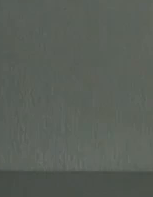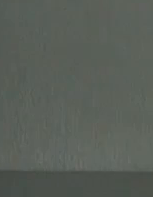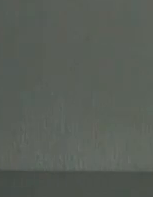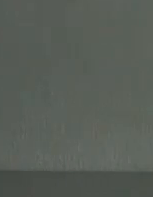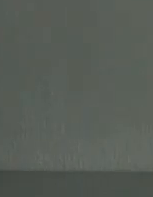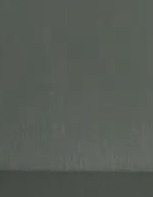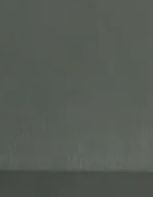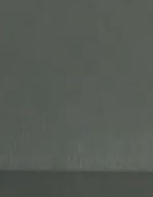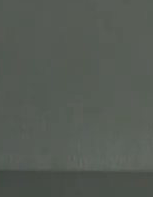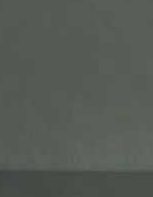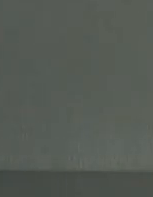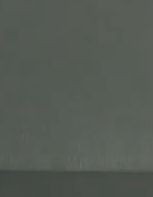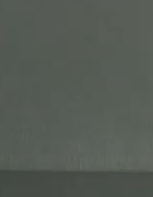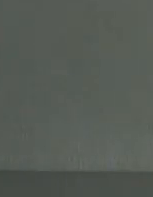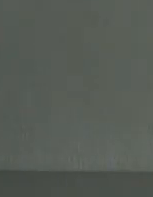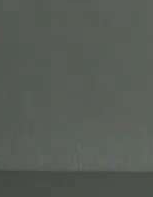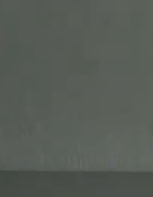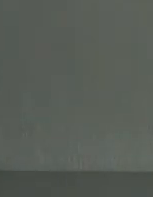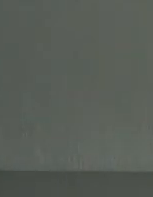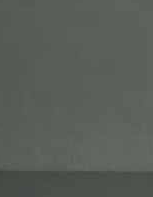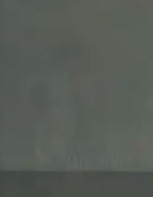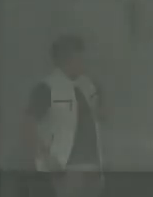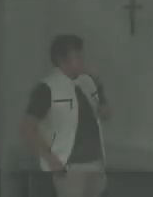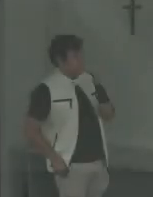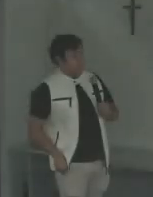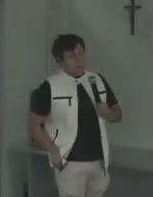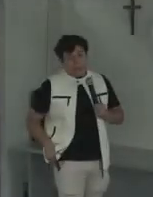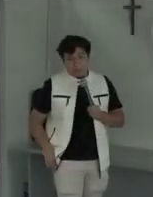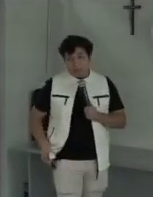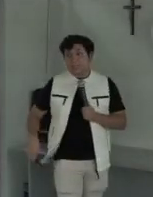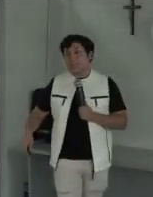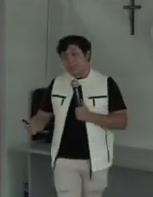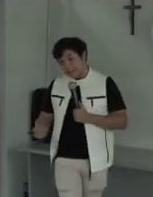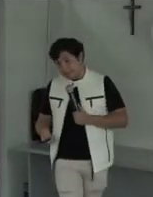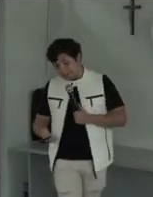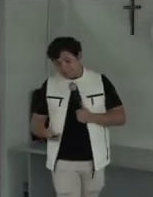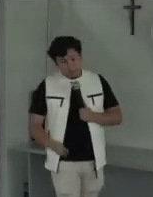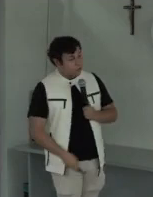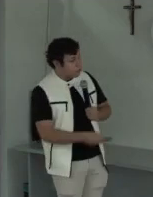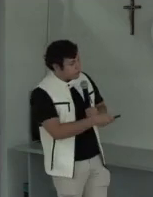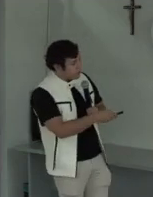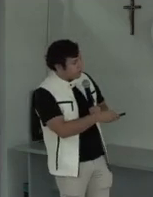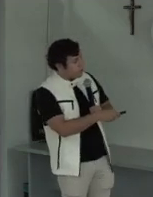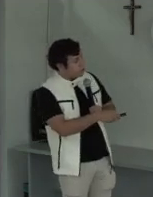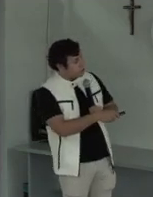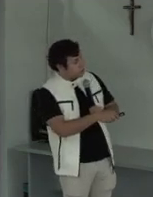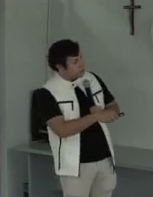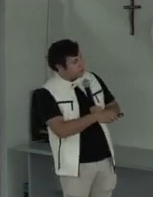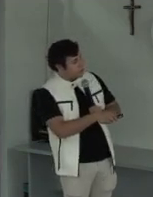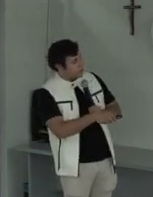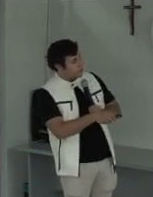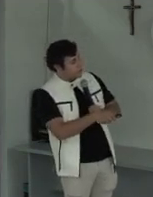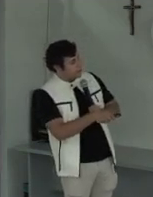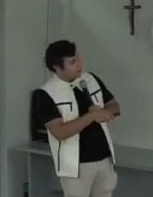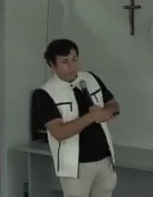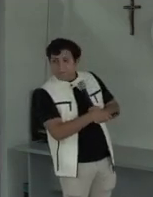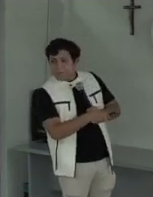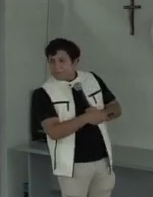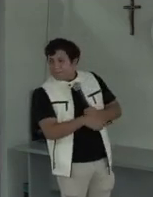que seguir siendo un intérprete de lengua de señas. Y para eso se tiene que estudiar mucho. ¿Reconocen a estas dos personas?